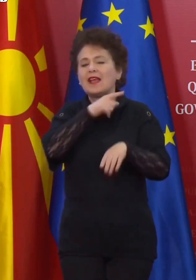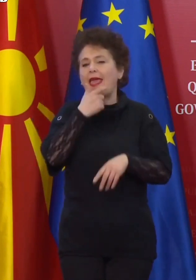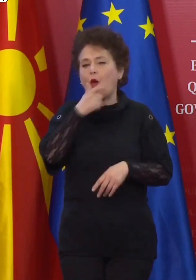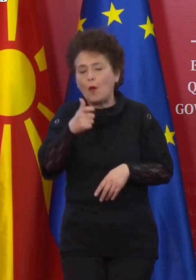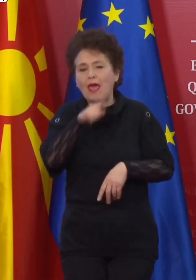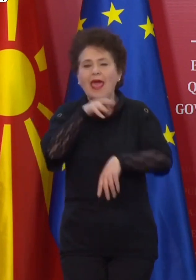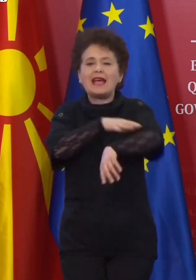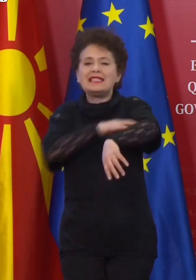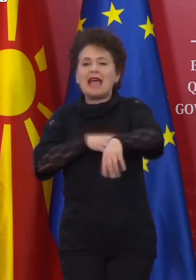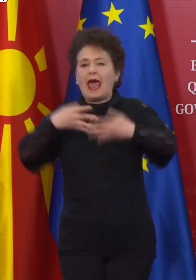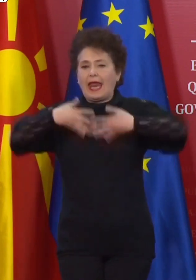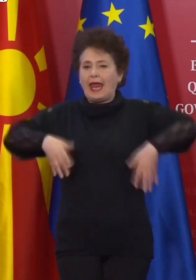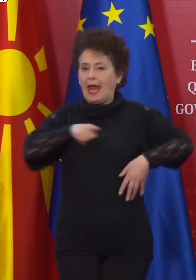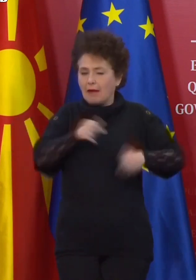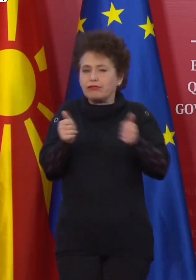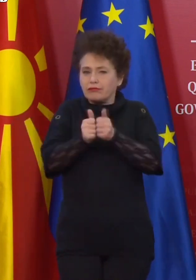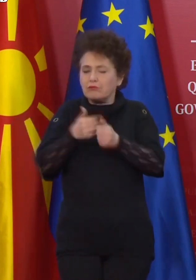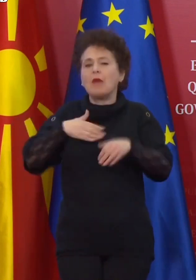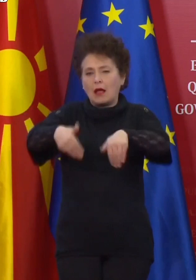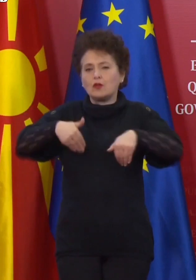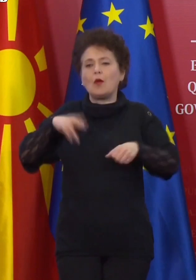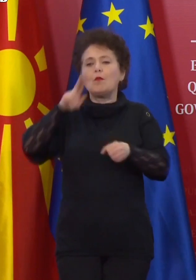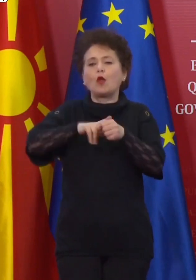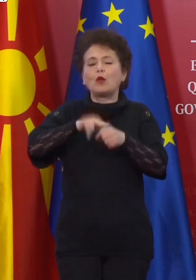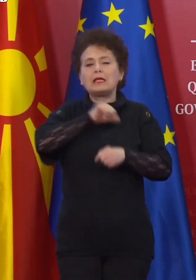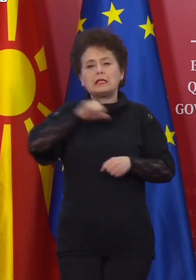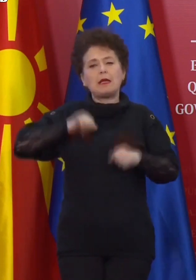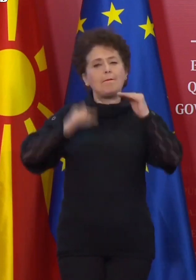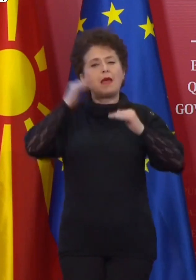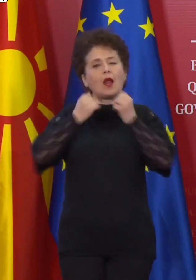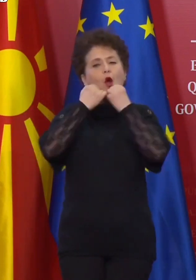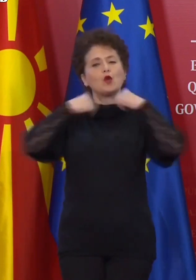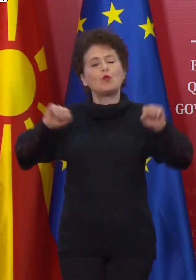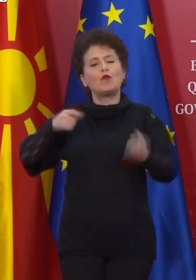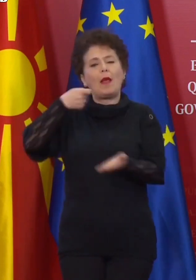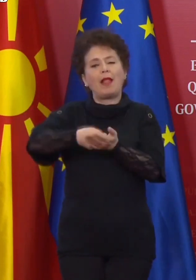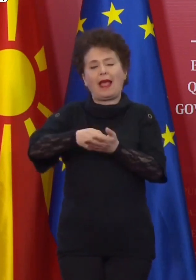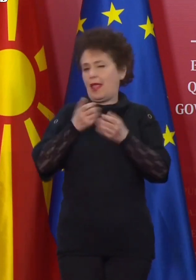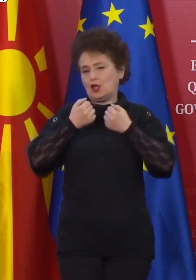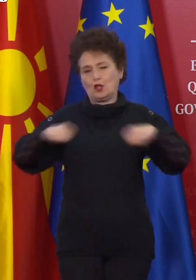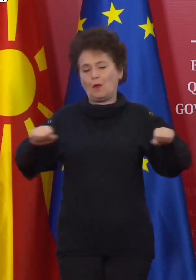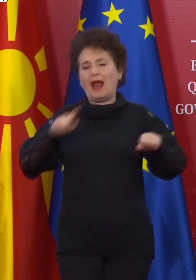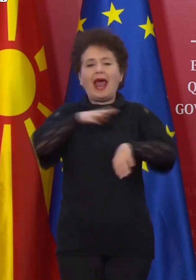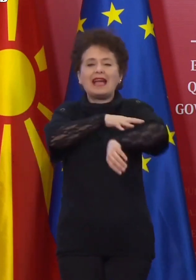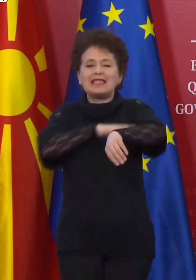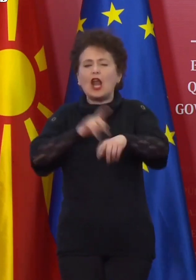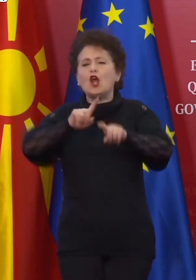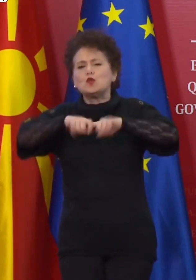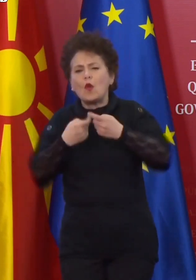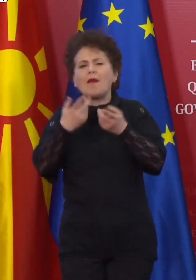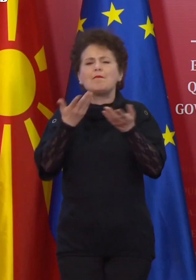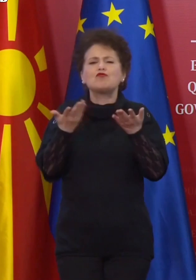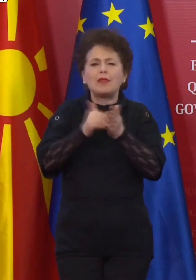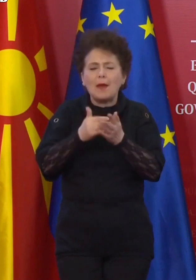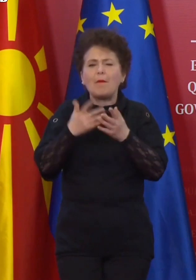на Царинската управа ќе донесе одлука за автономни мерки за ослободување од плаќање на царина на суровини и материјали